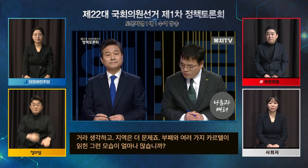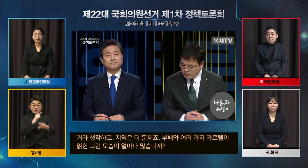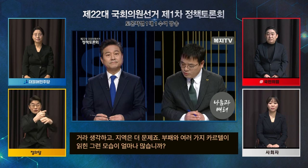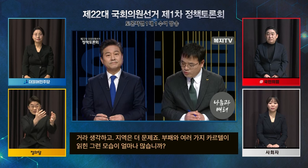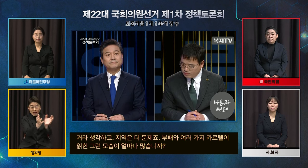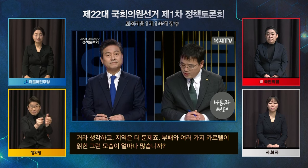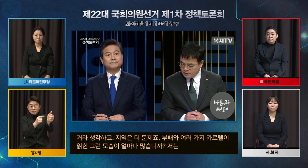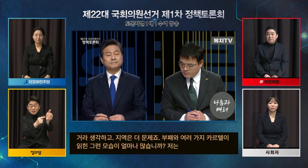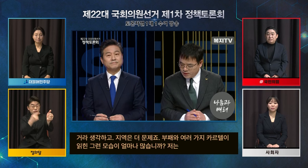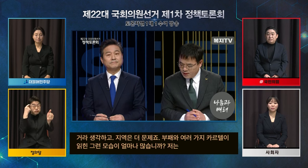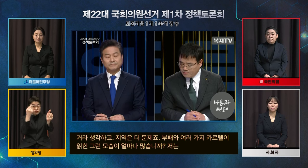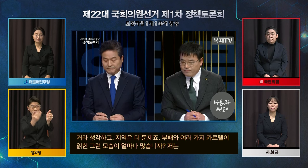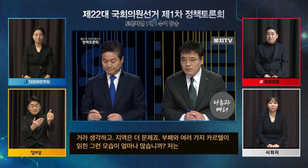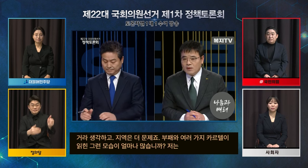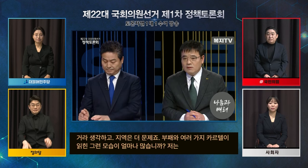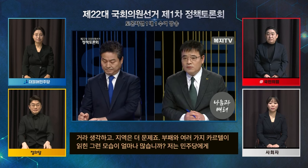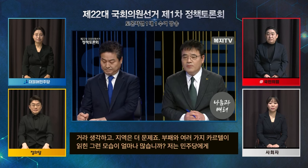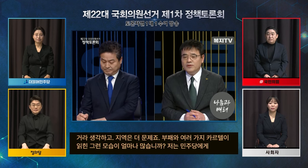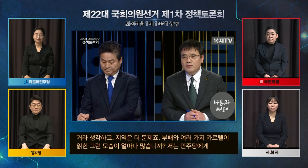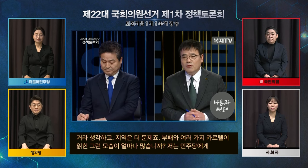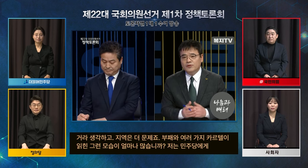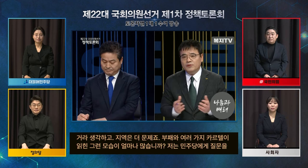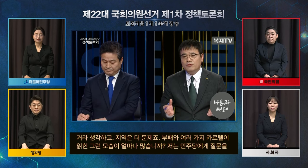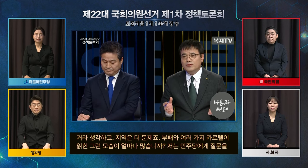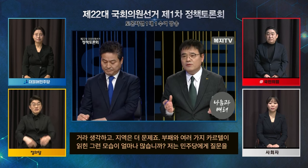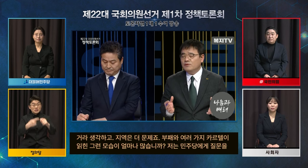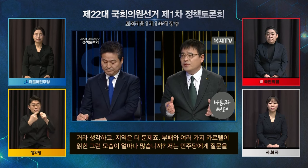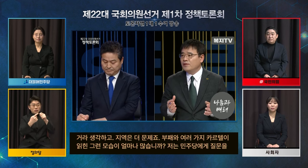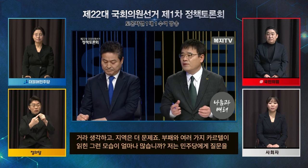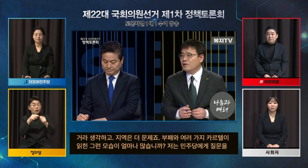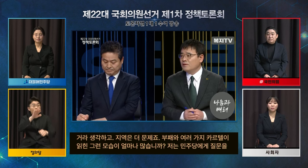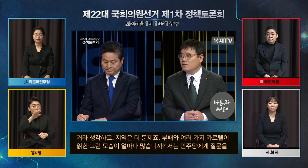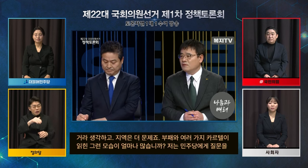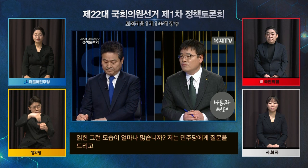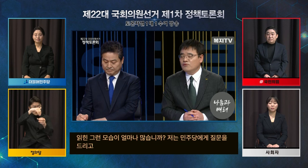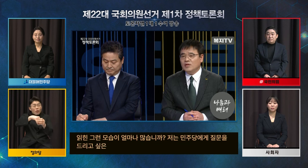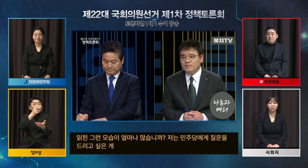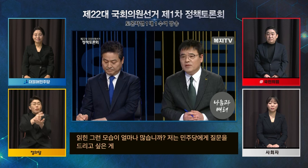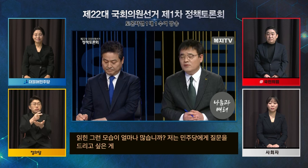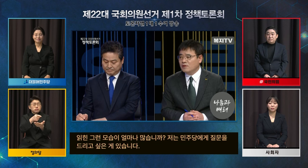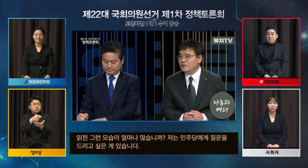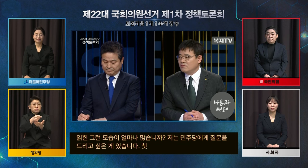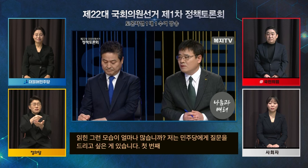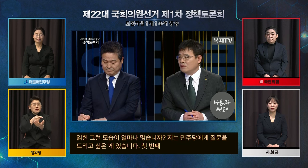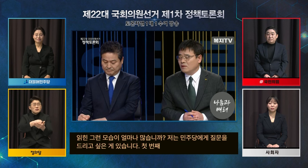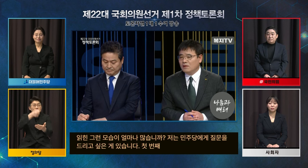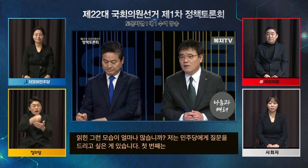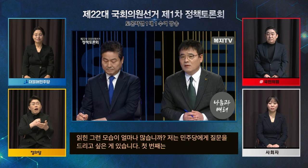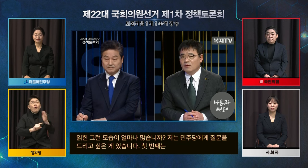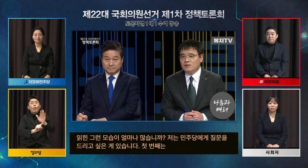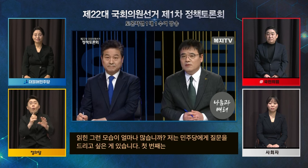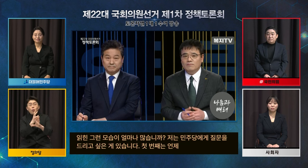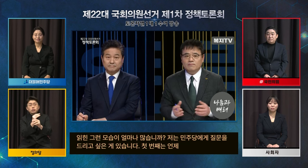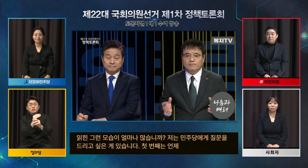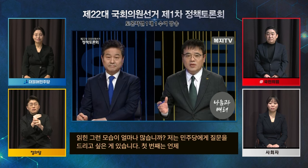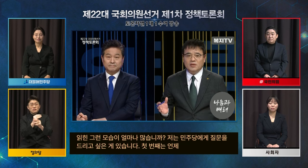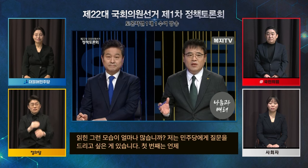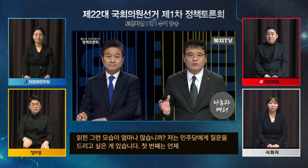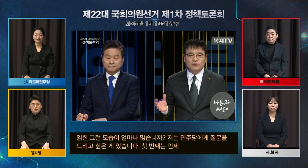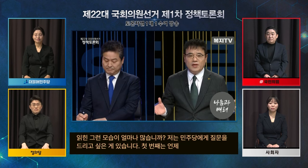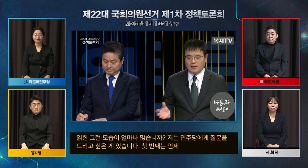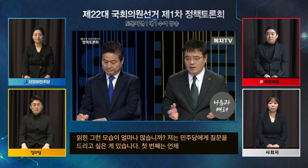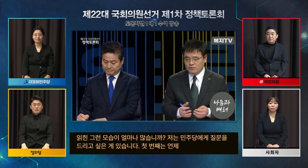질문을 드리고 싶은 게 있습니다. 첫 번째는 언제 도대체 선거제 개혁에 대한 민주당 입장을 정하실 건지. 지금